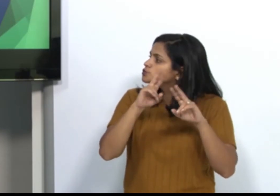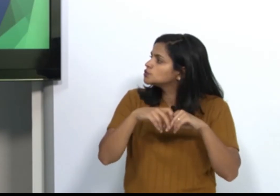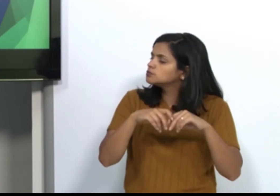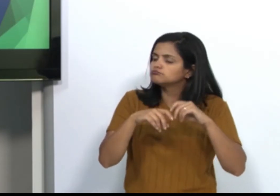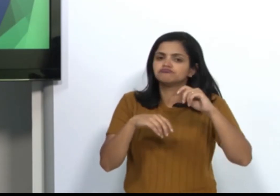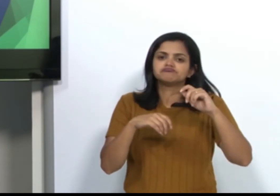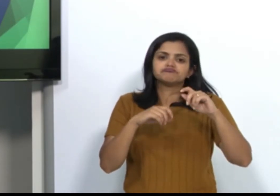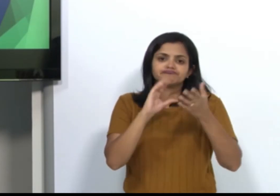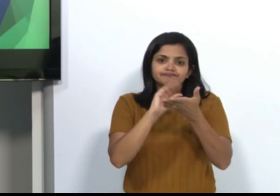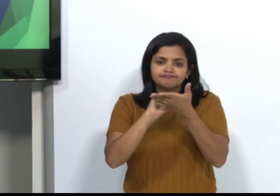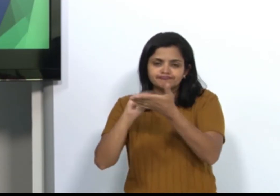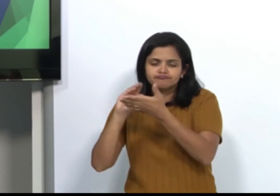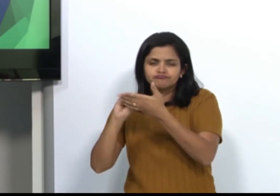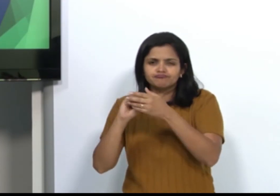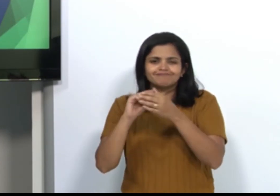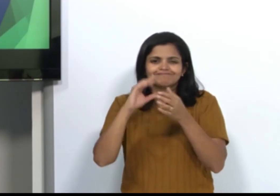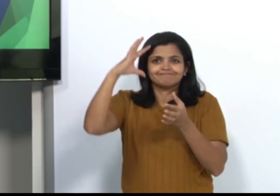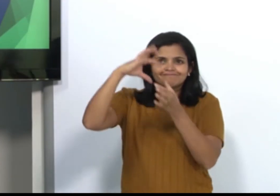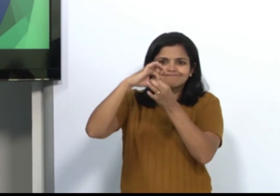Vejam, ali eu posso colocar comentários